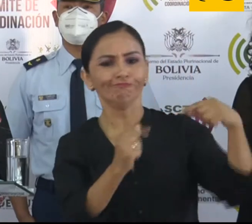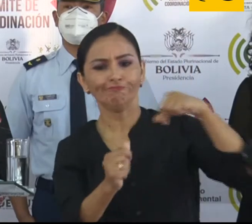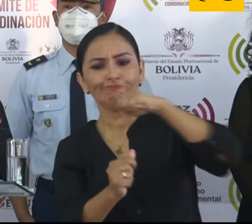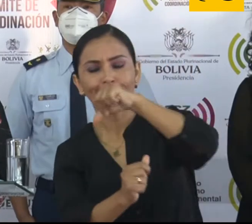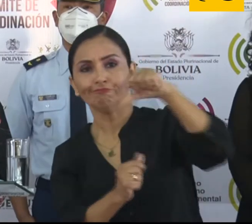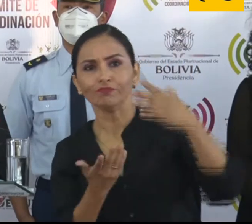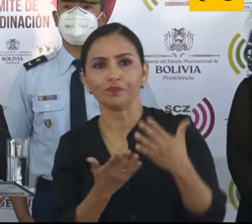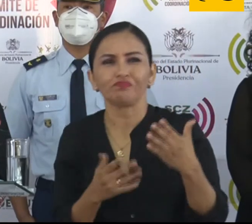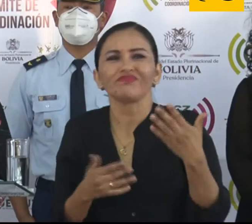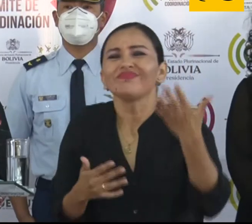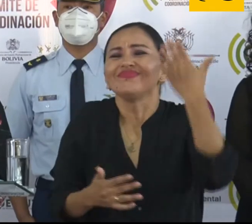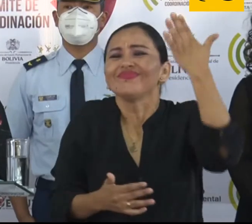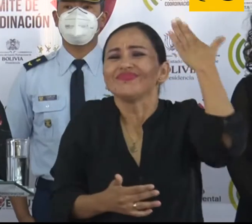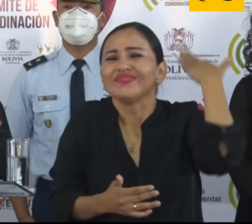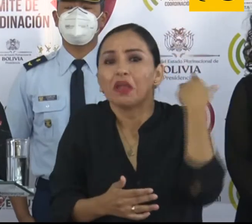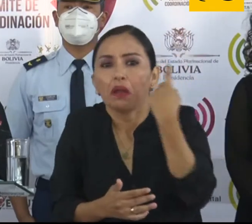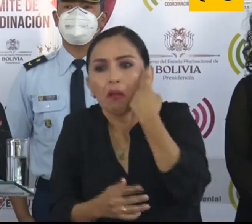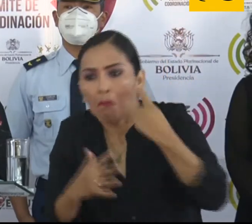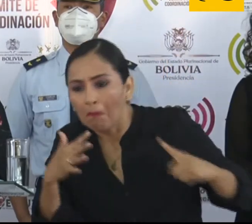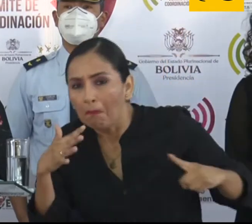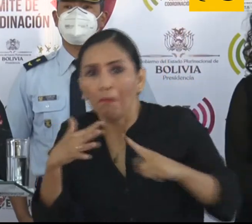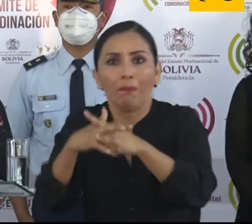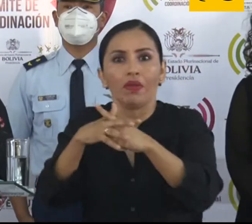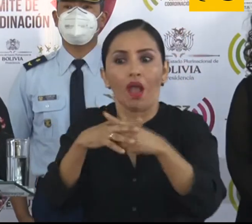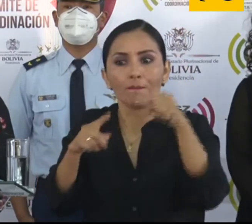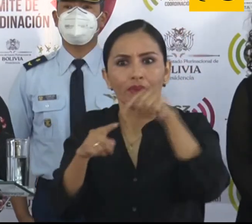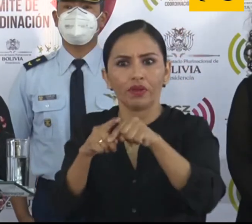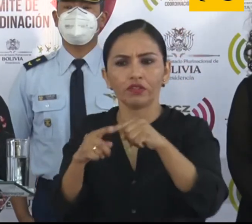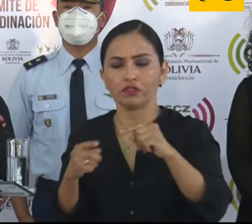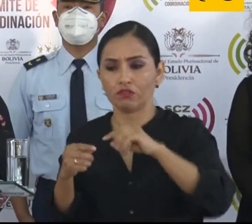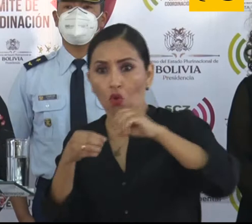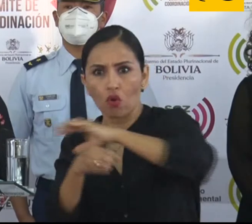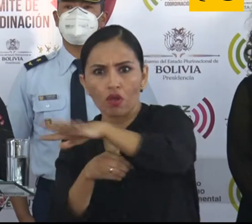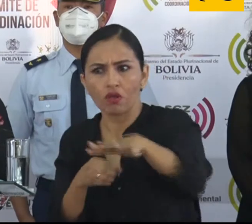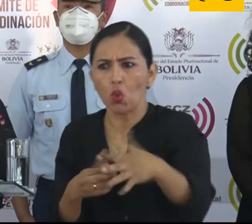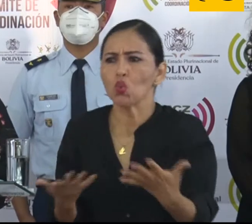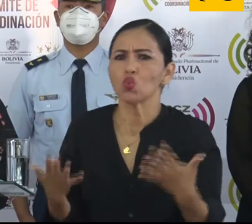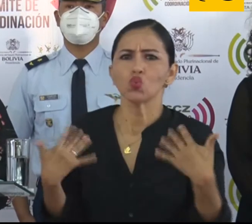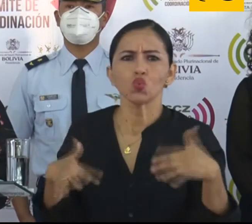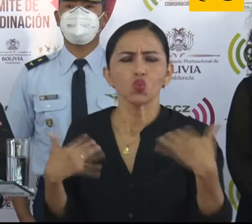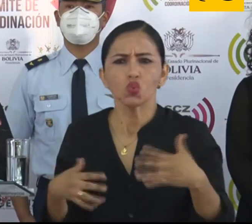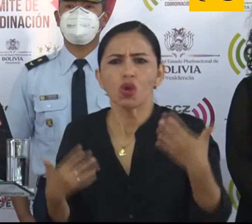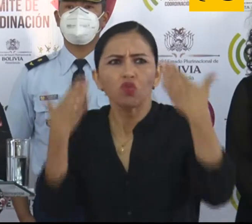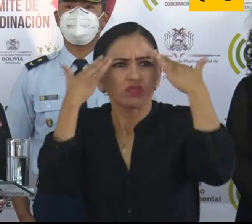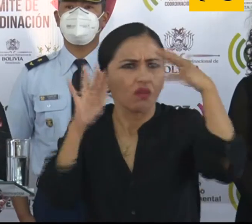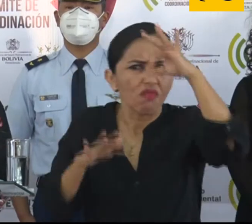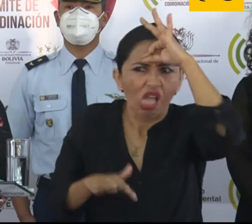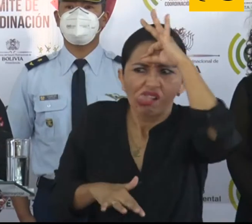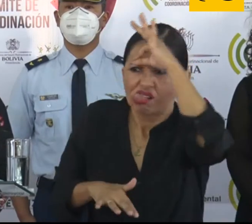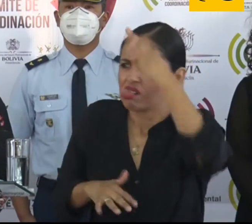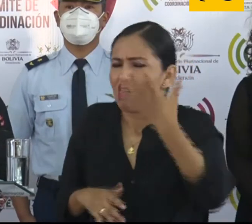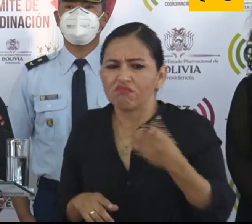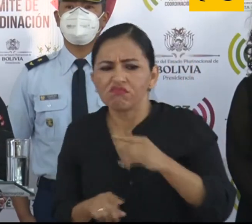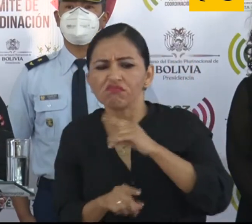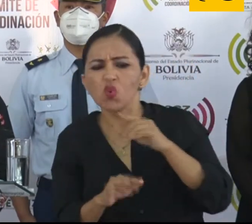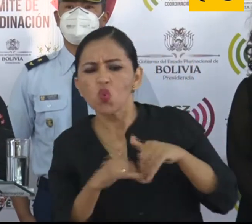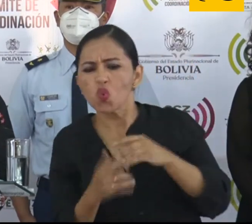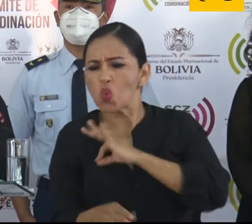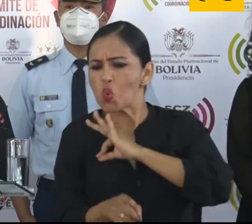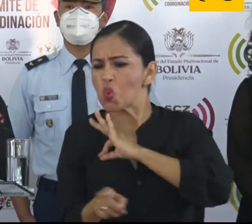recién conocimos de esta pandemia, teníamos un desconocimiento